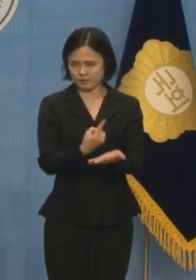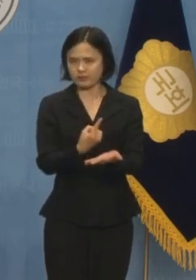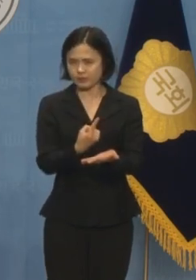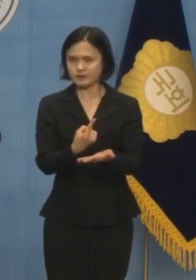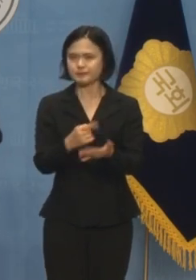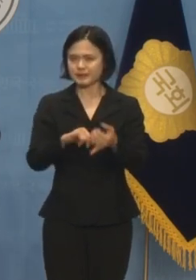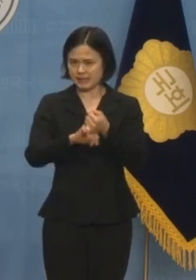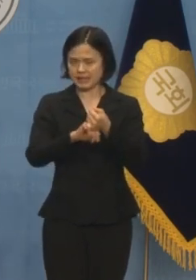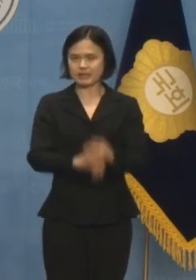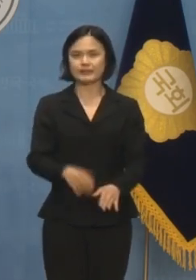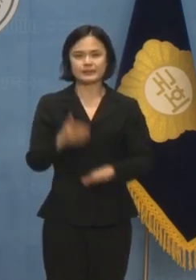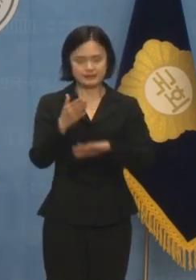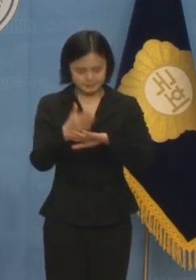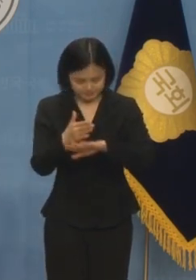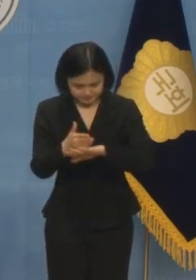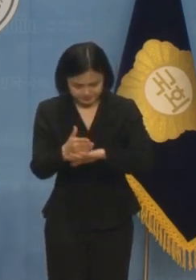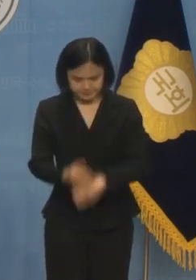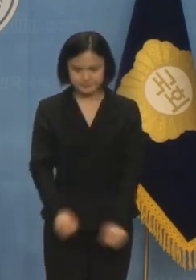감사합니다.